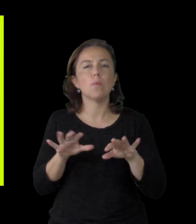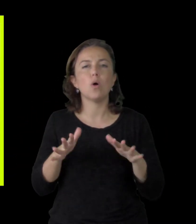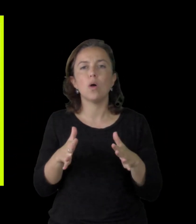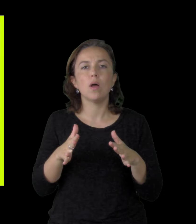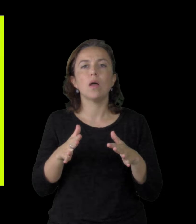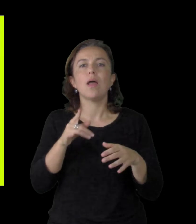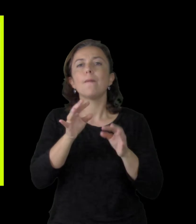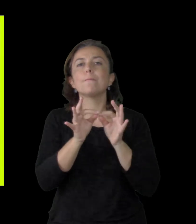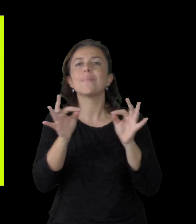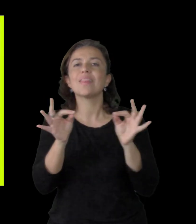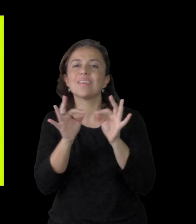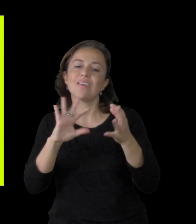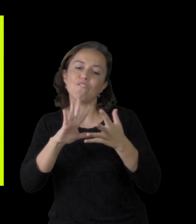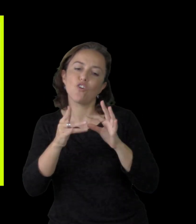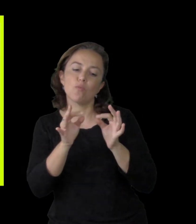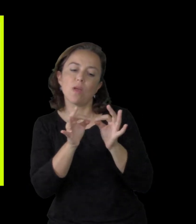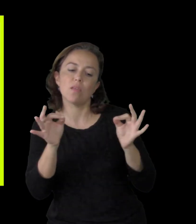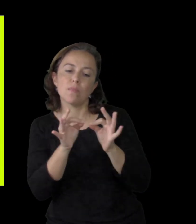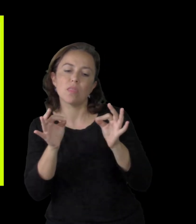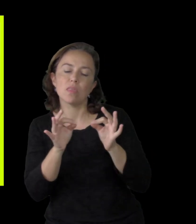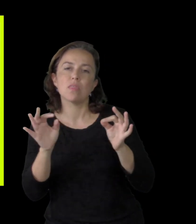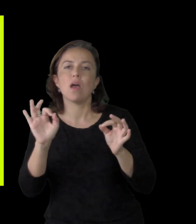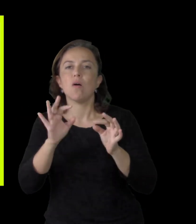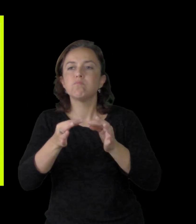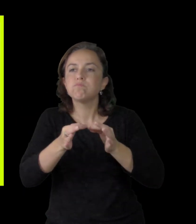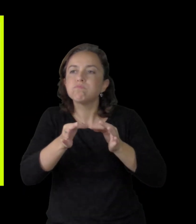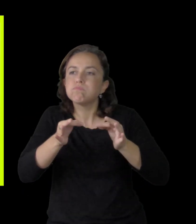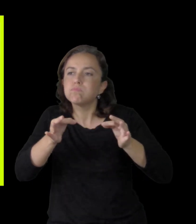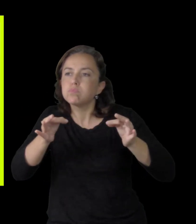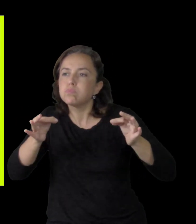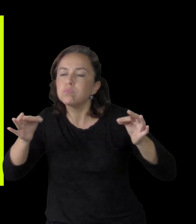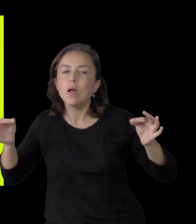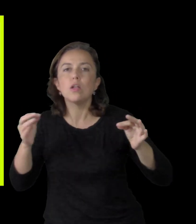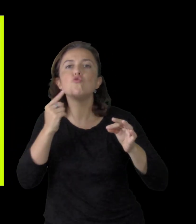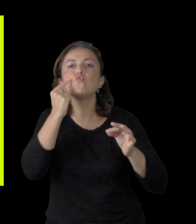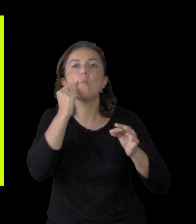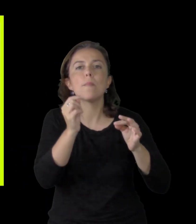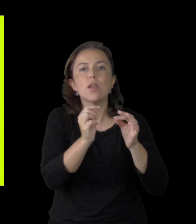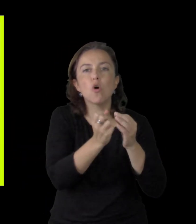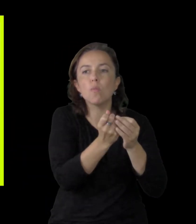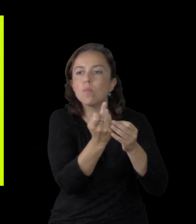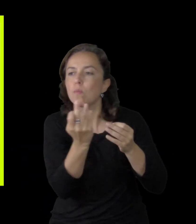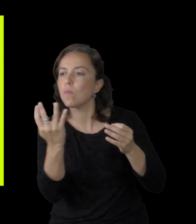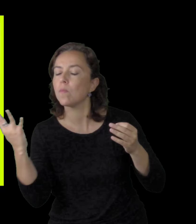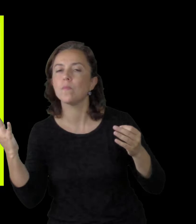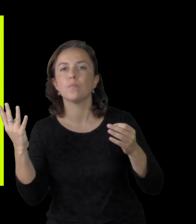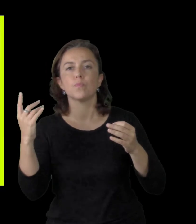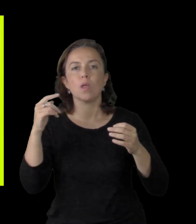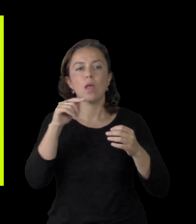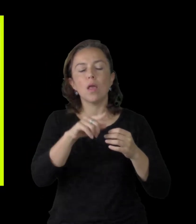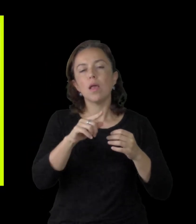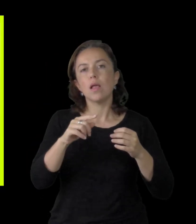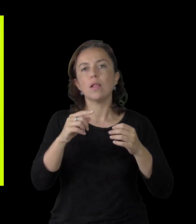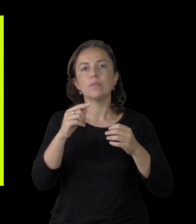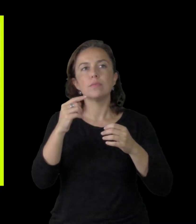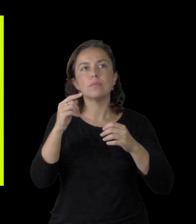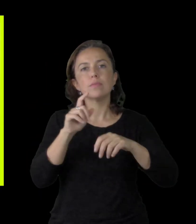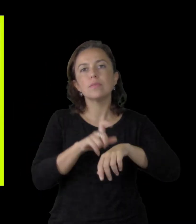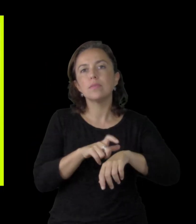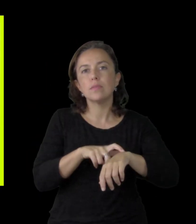una medida, como una extensión, como un número, como un fenómeno que está justamente